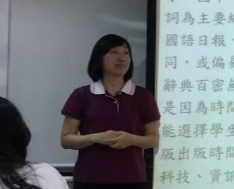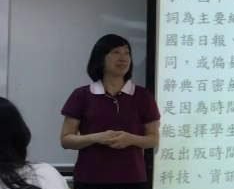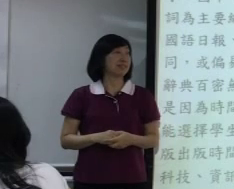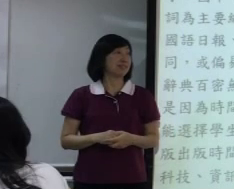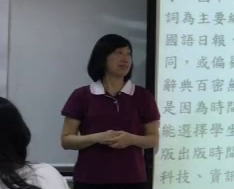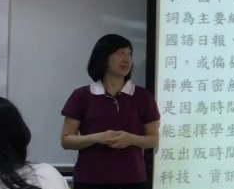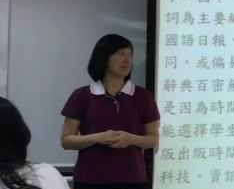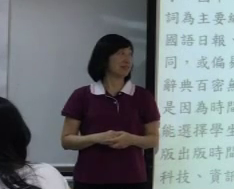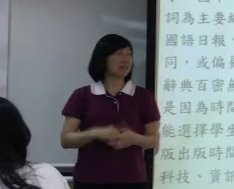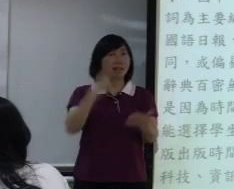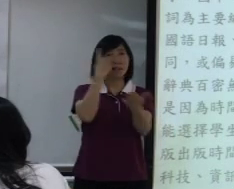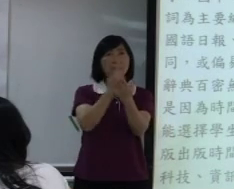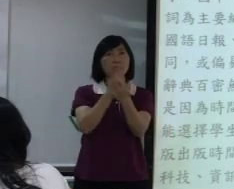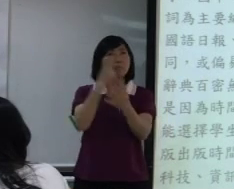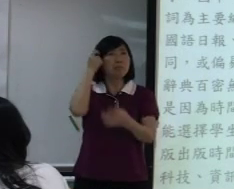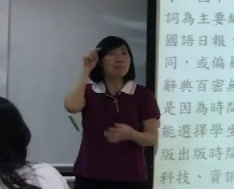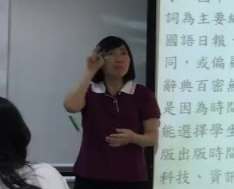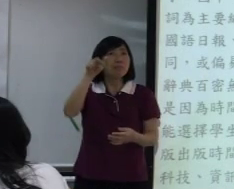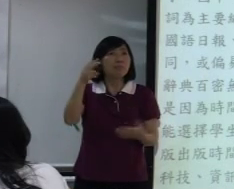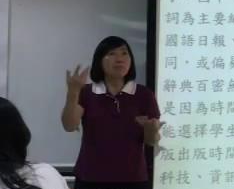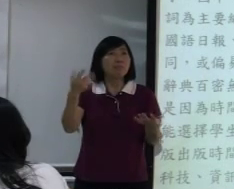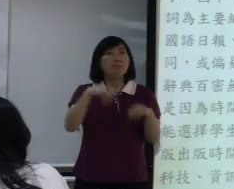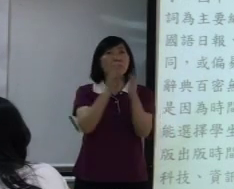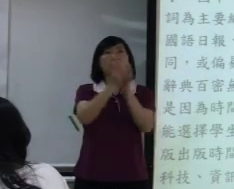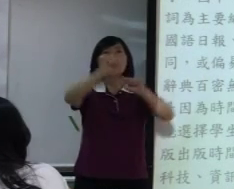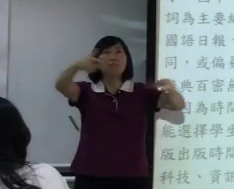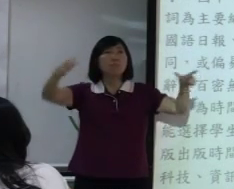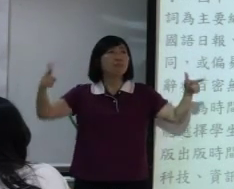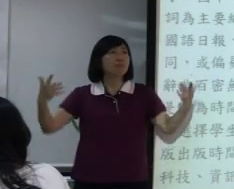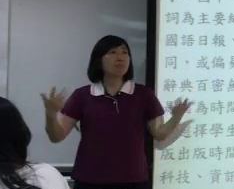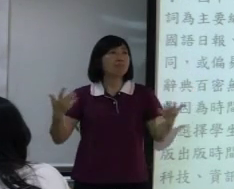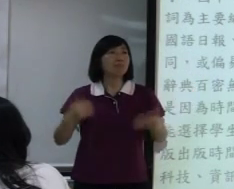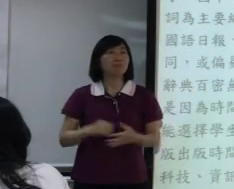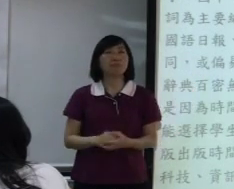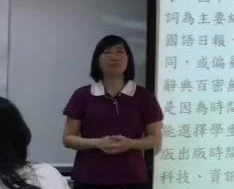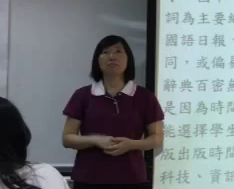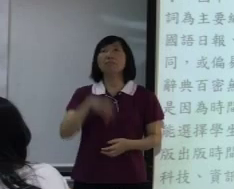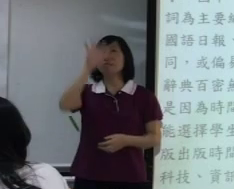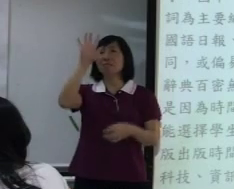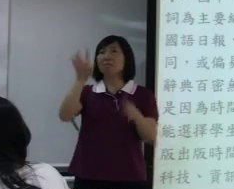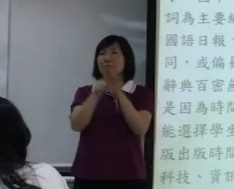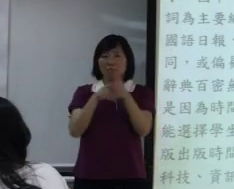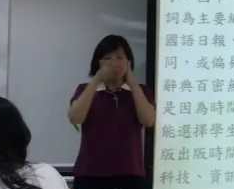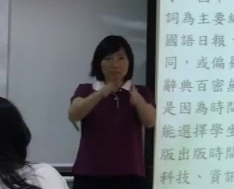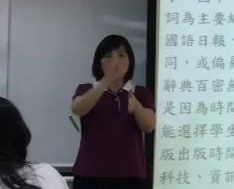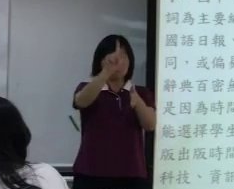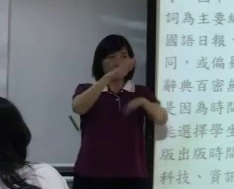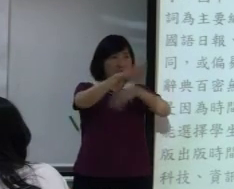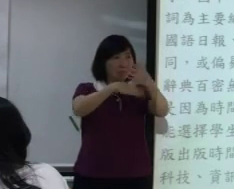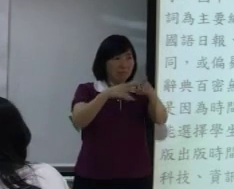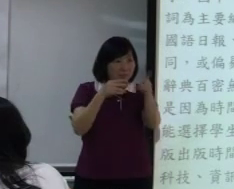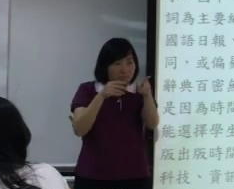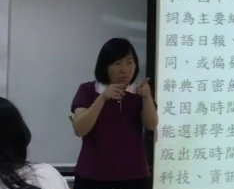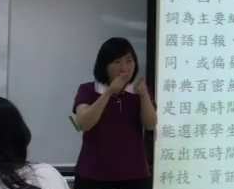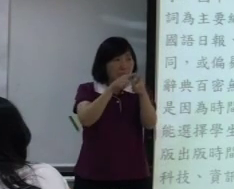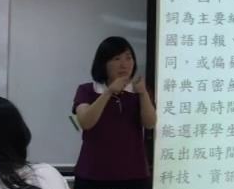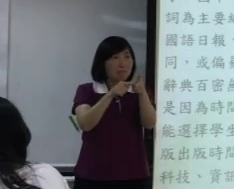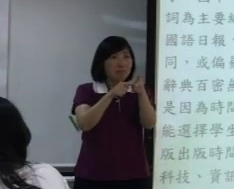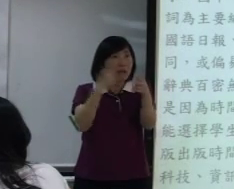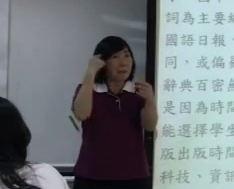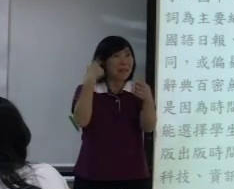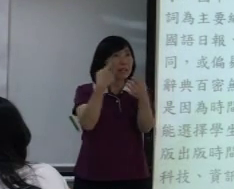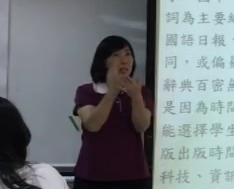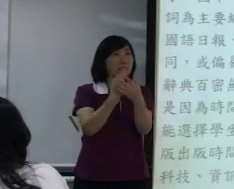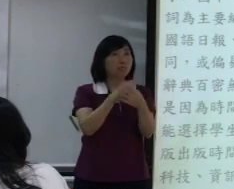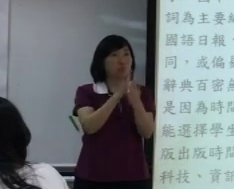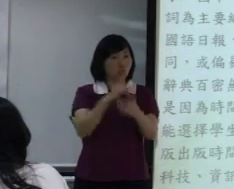那每个人的意见都不一样。有时候对一个词汇的打法，每个人